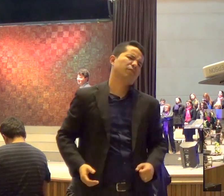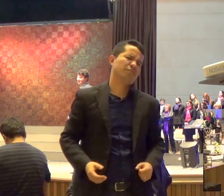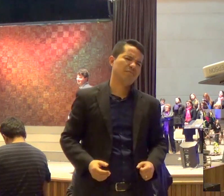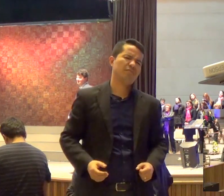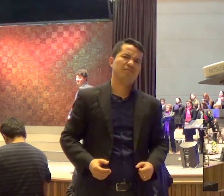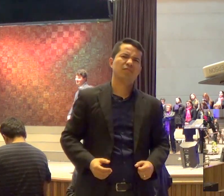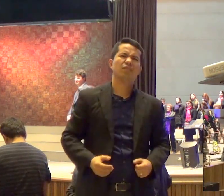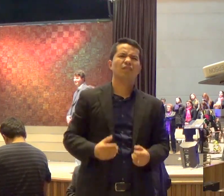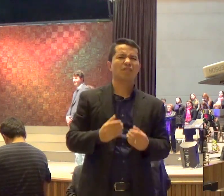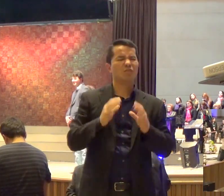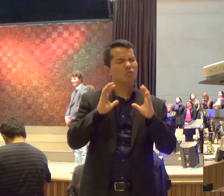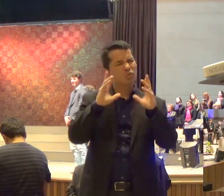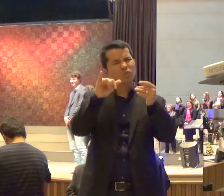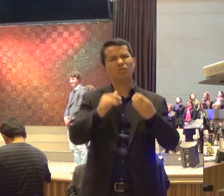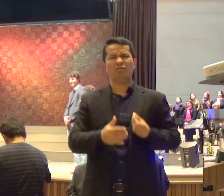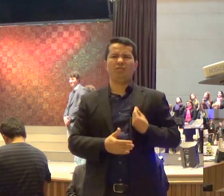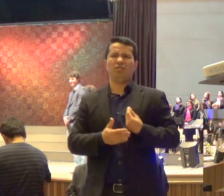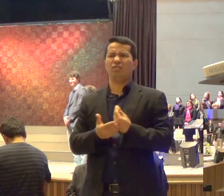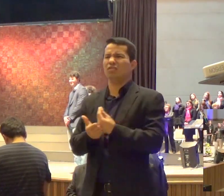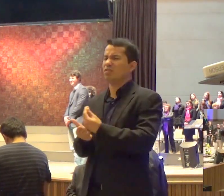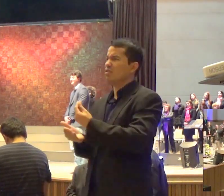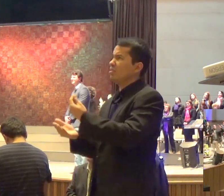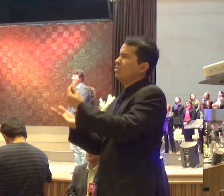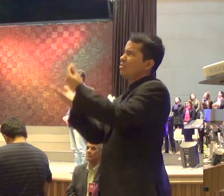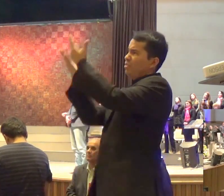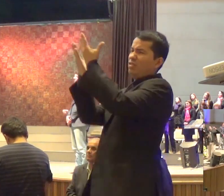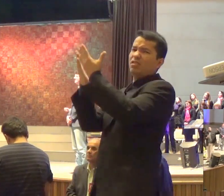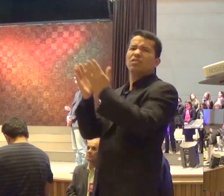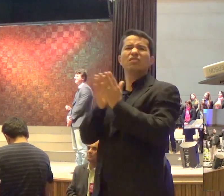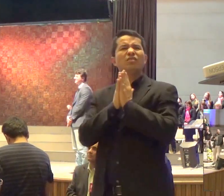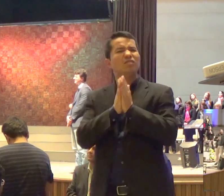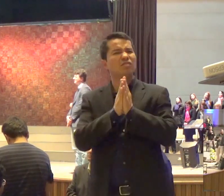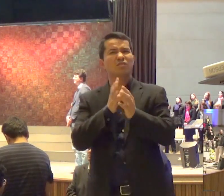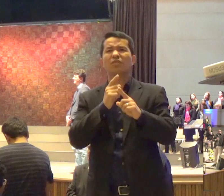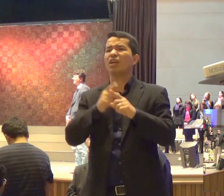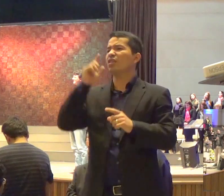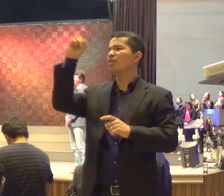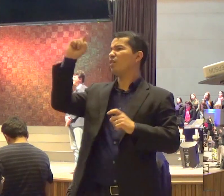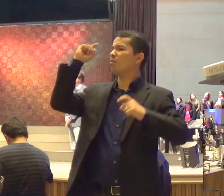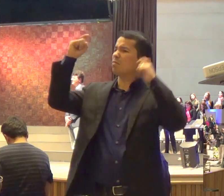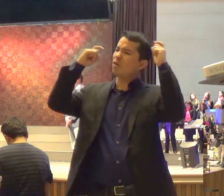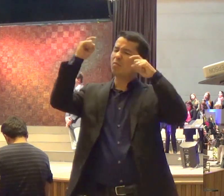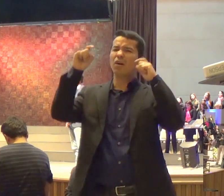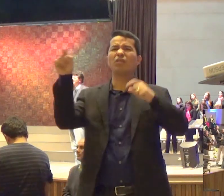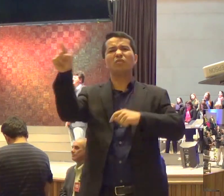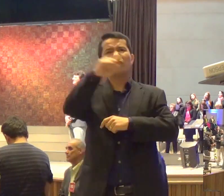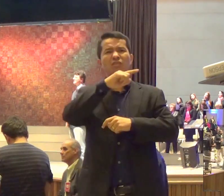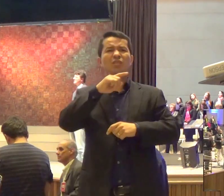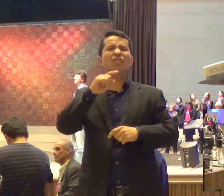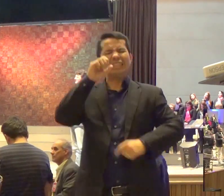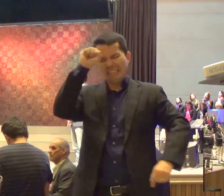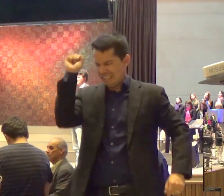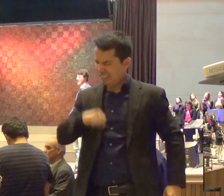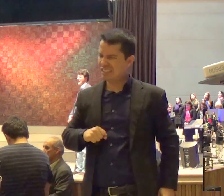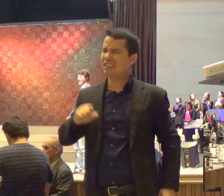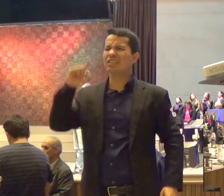Socorrer Essa é a noite em que você precisa ser lembrado que Deus se interessa por você sim